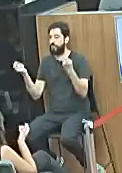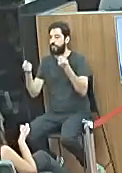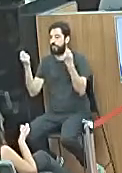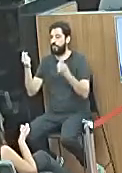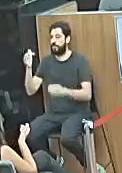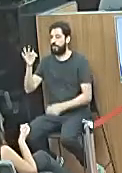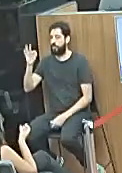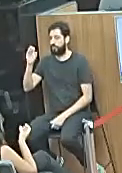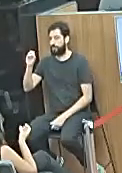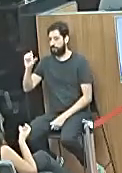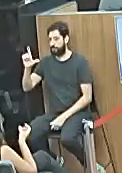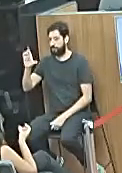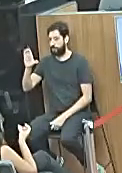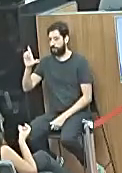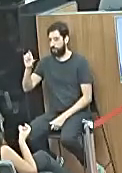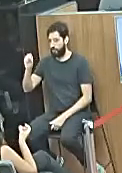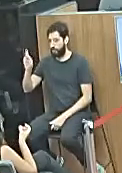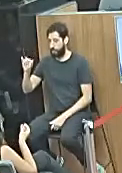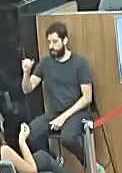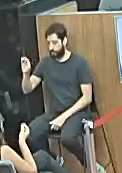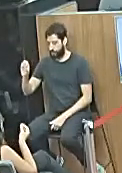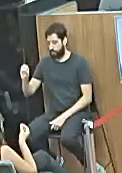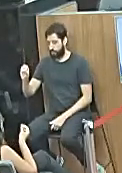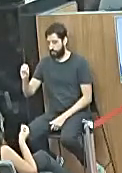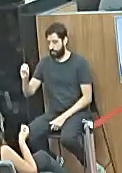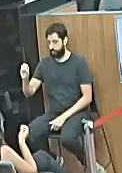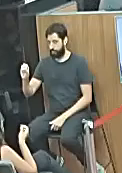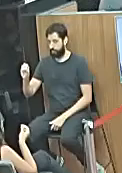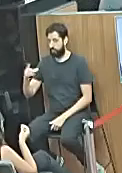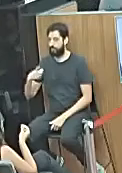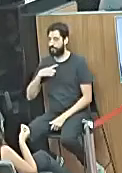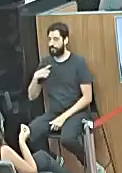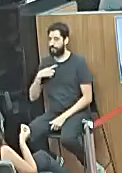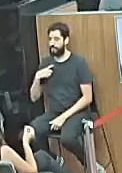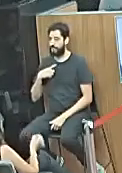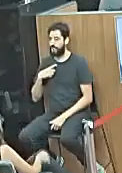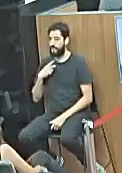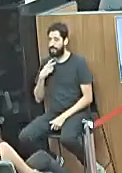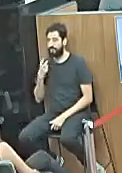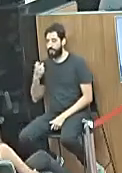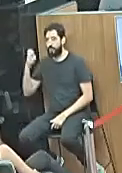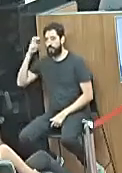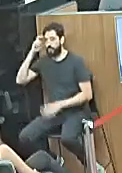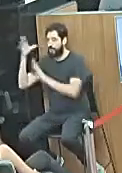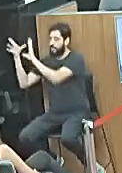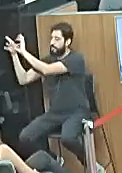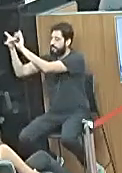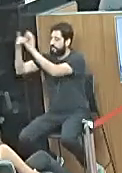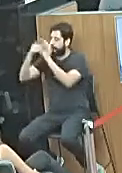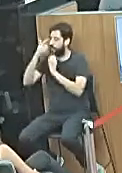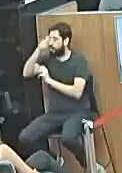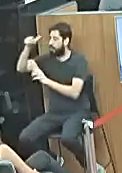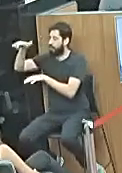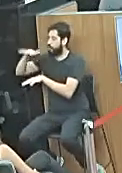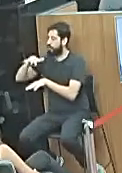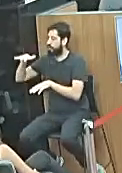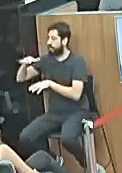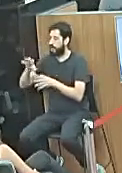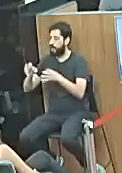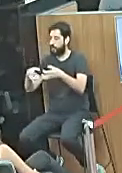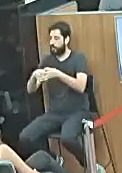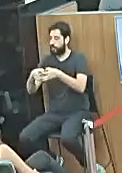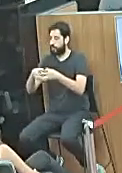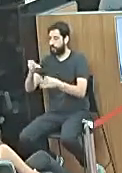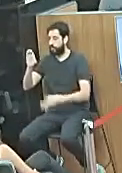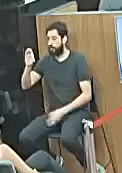permitia o intercâmbio cultural entre os diversos ternos de grupos de congado da região